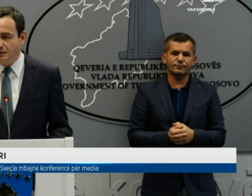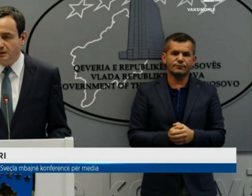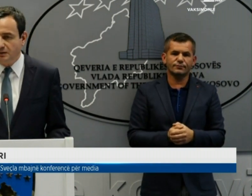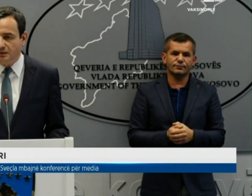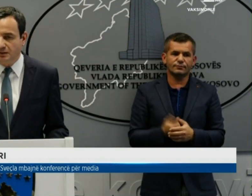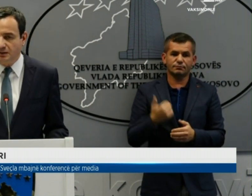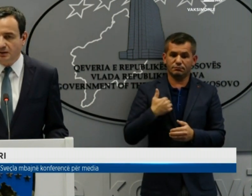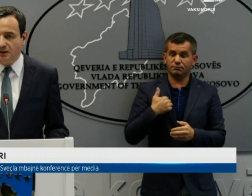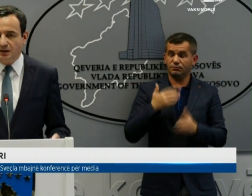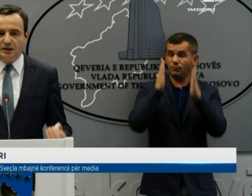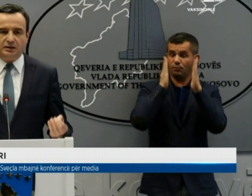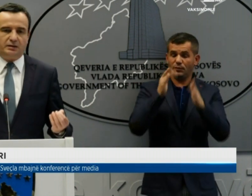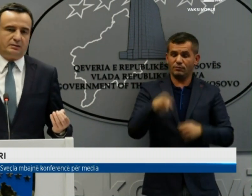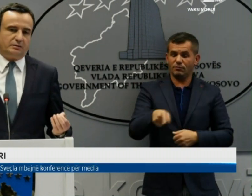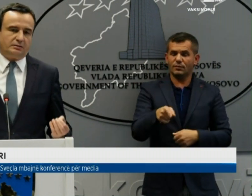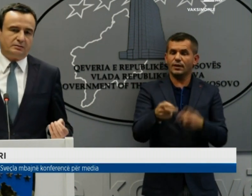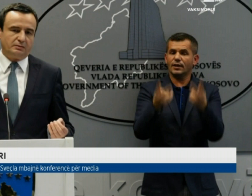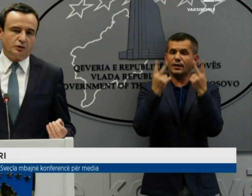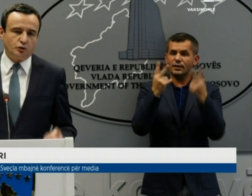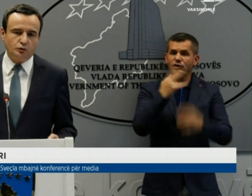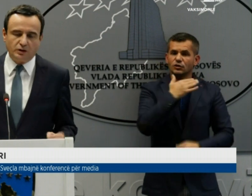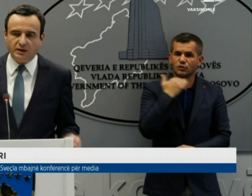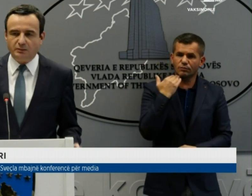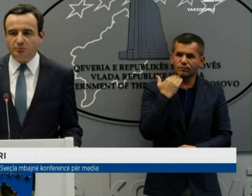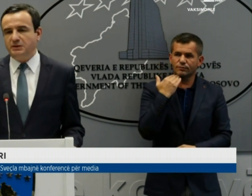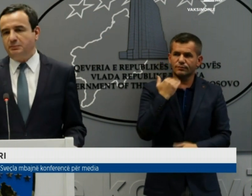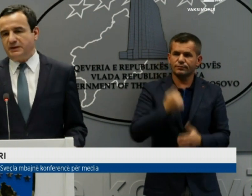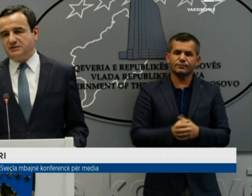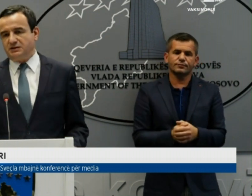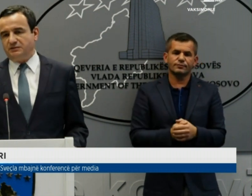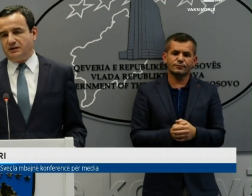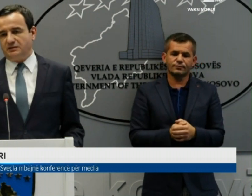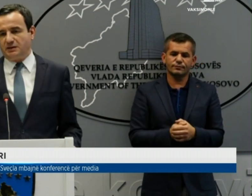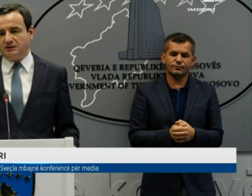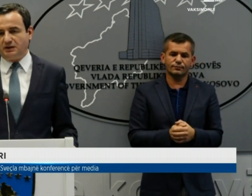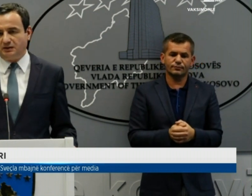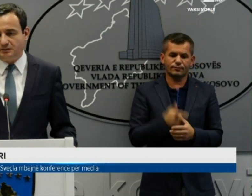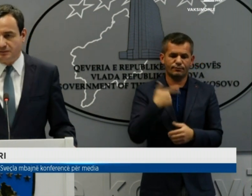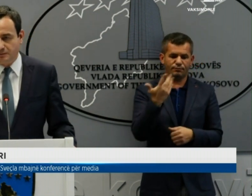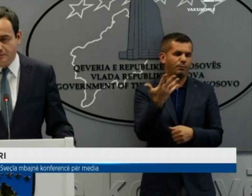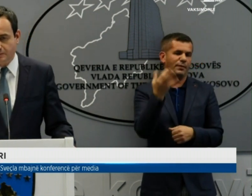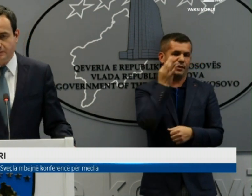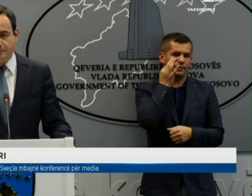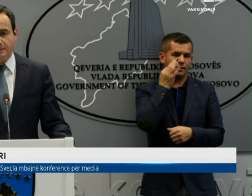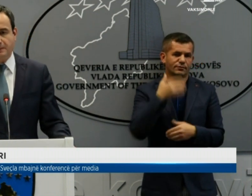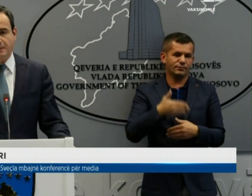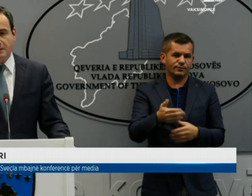thelbi i këtyre mbi 5 ditëve deri më tani.